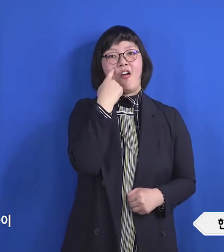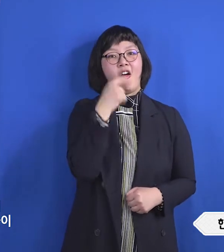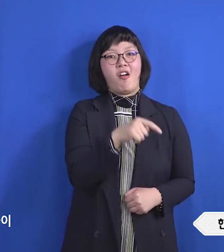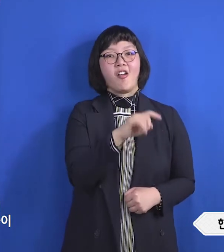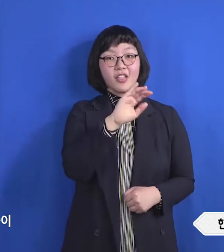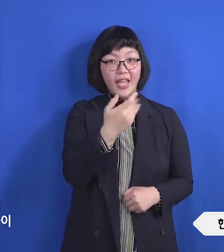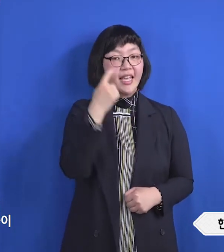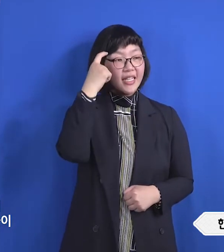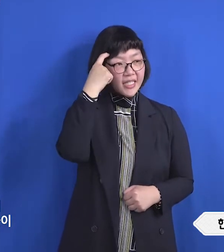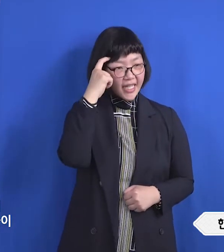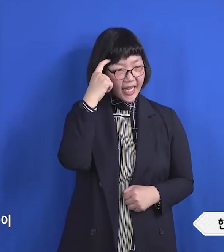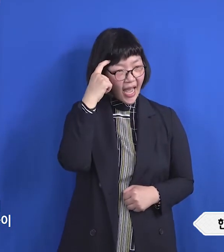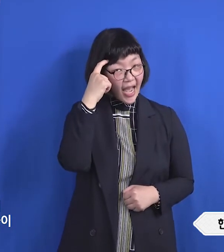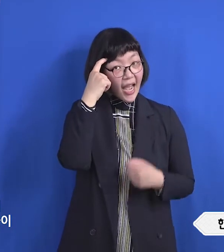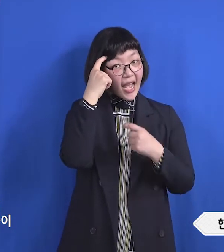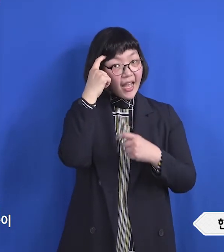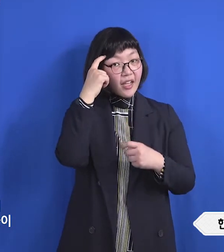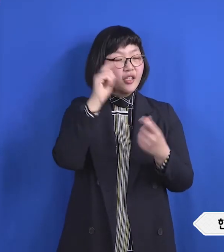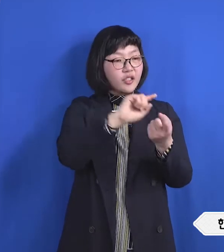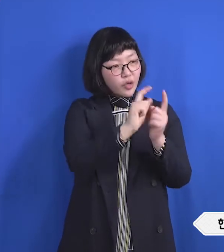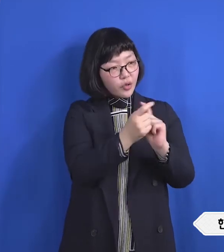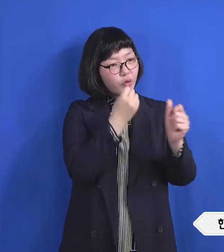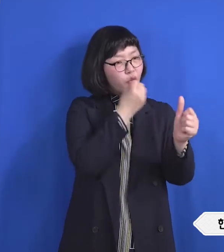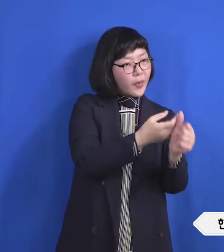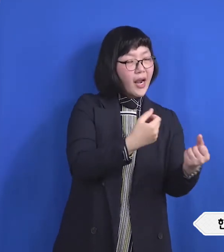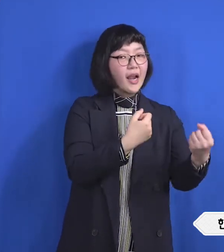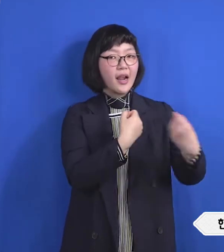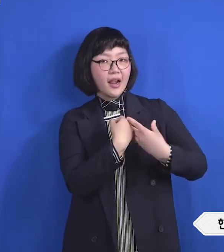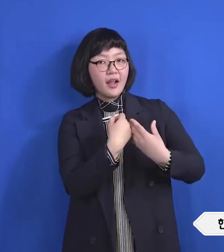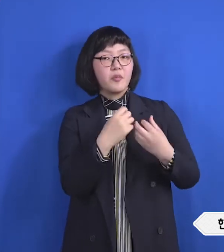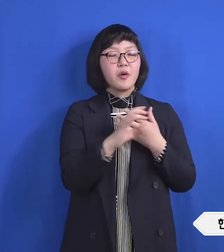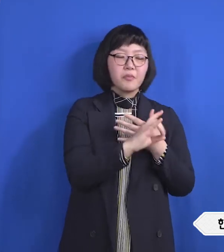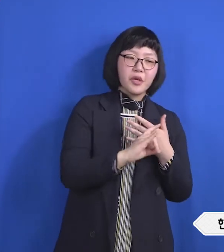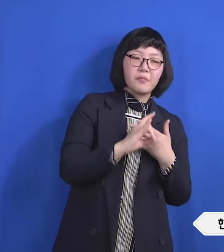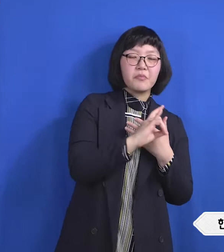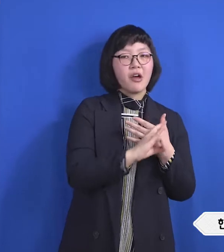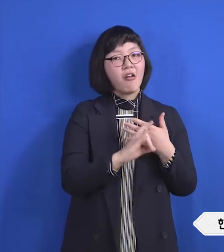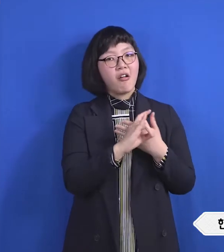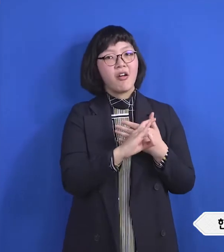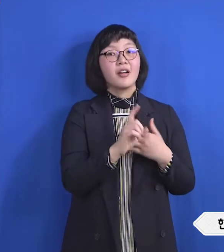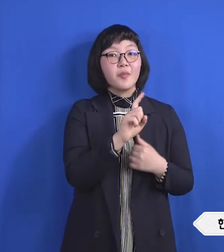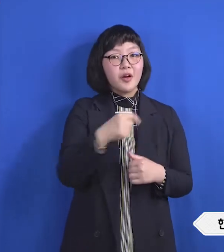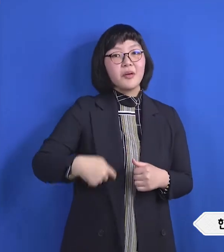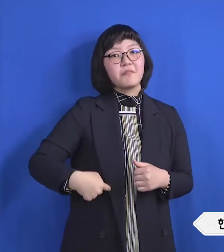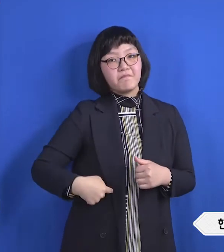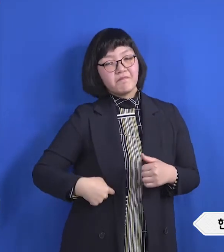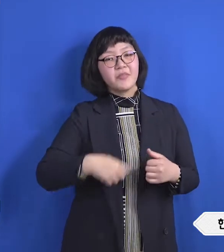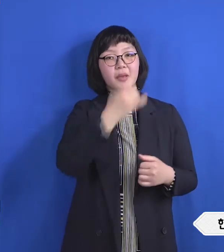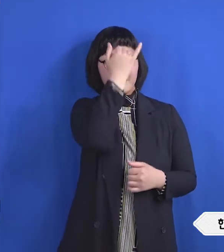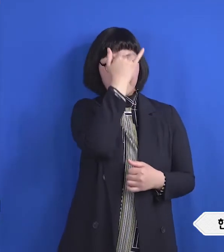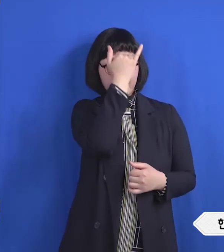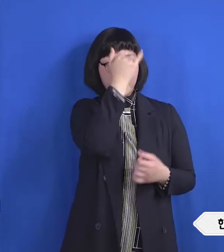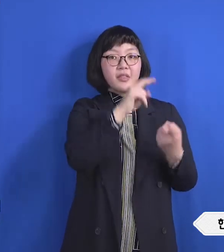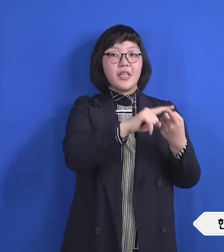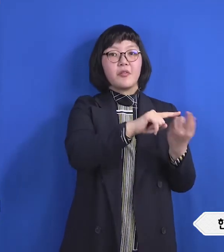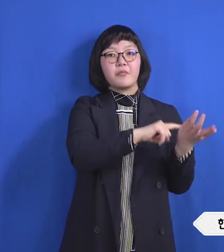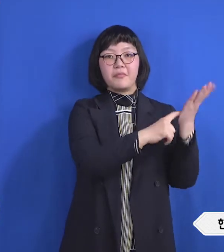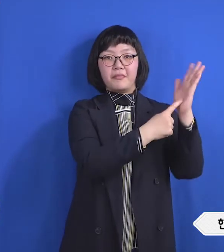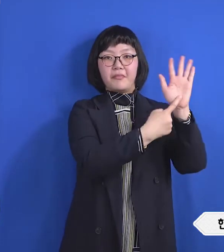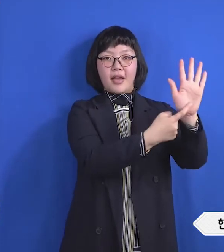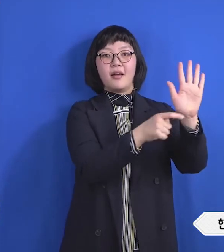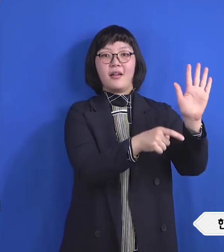그 생각들이 서로 혹은 고발하며 혹은 변명하여 그 마음에 새긴 율법의 행위를